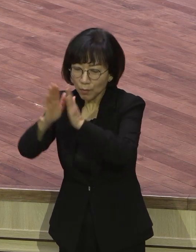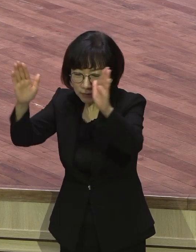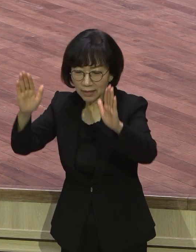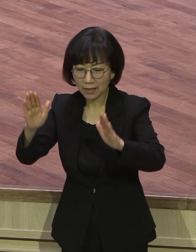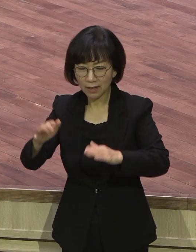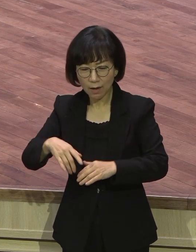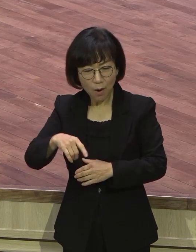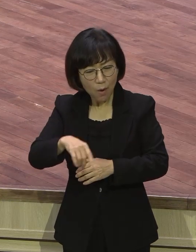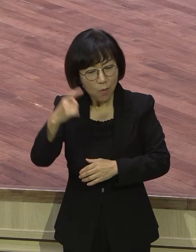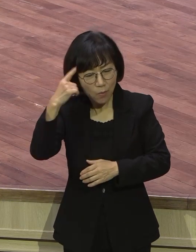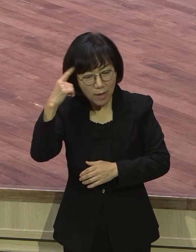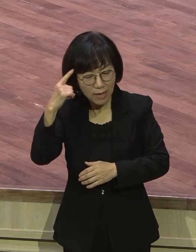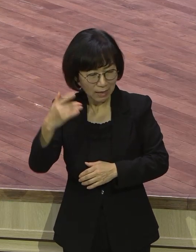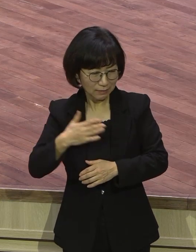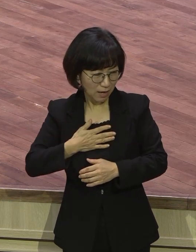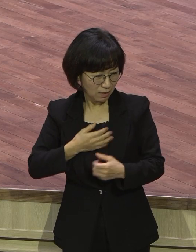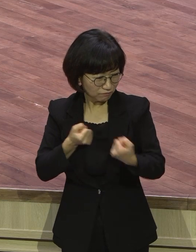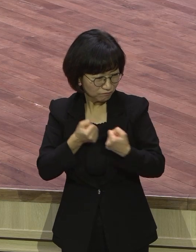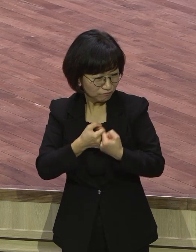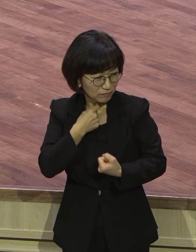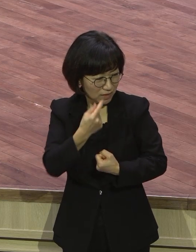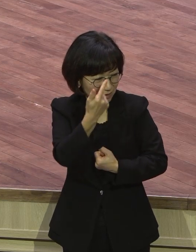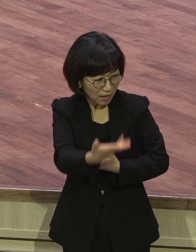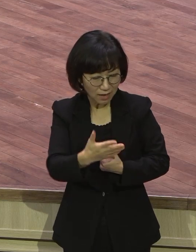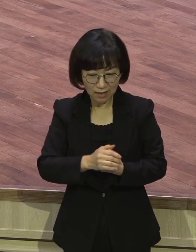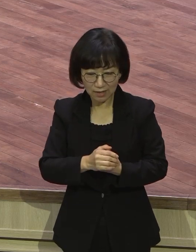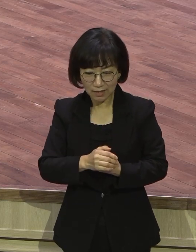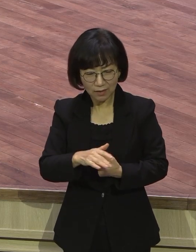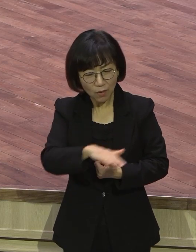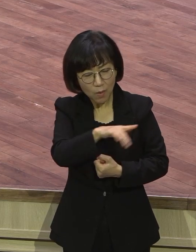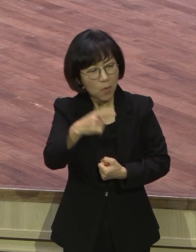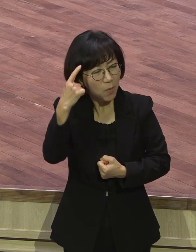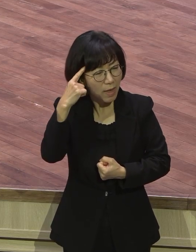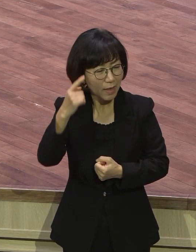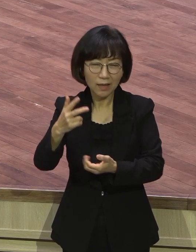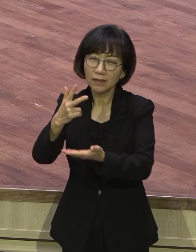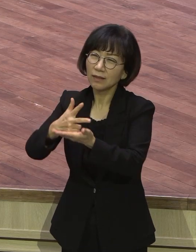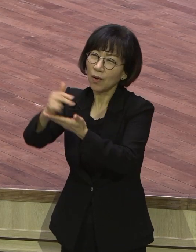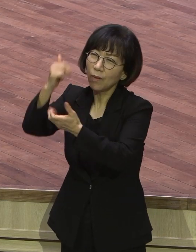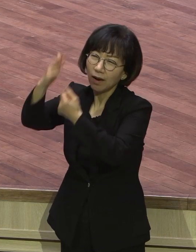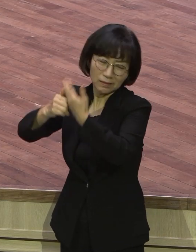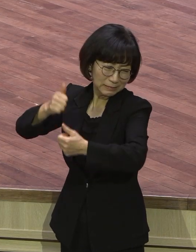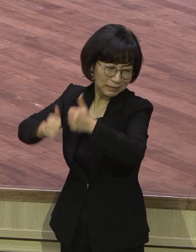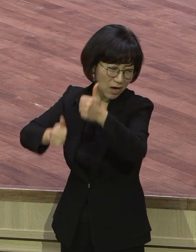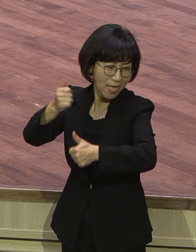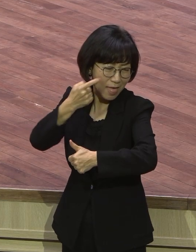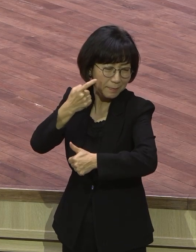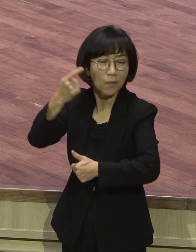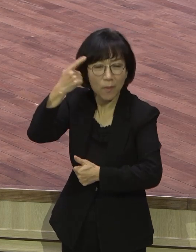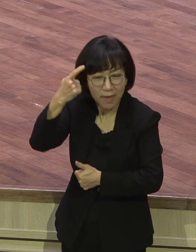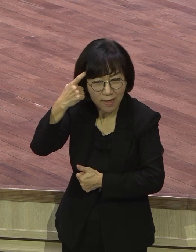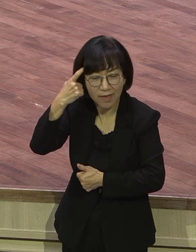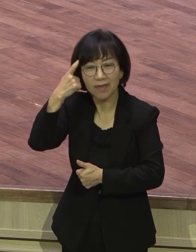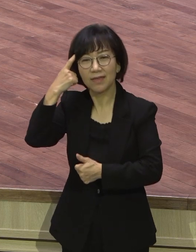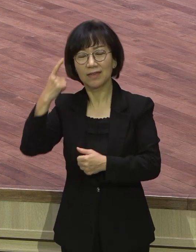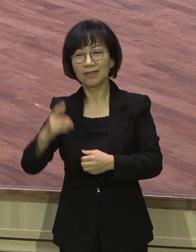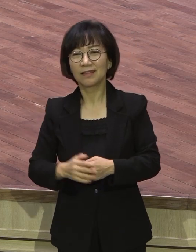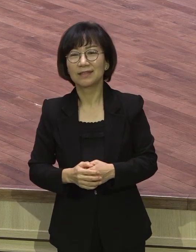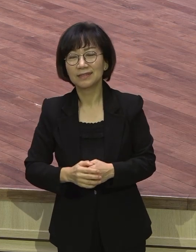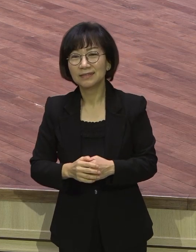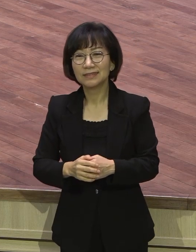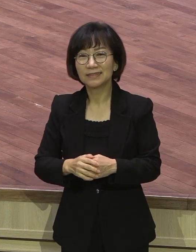너희가 어찌하여 나와 다투느냐 너희가 어찌하여 여호를 시험하느냐 오늘 본문의